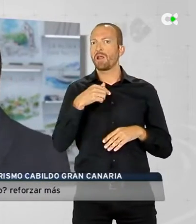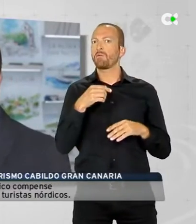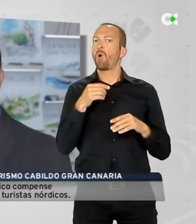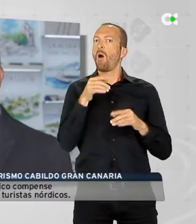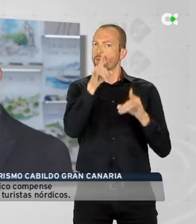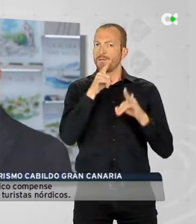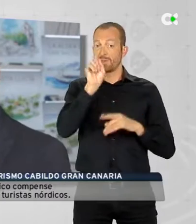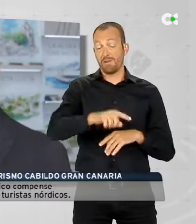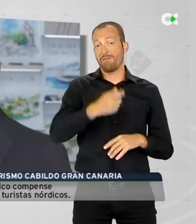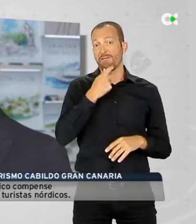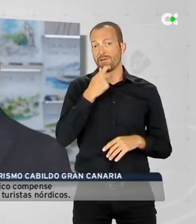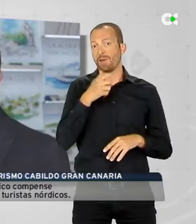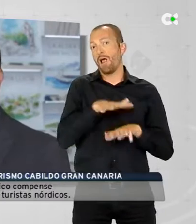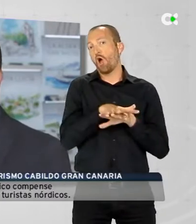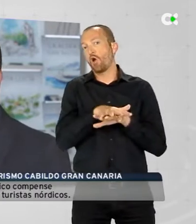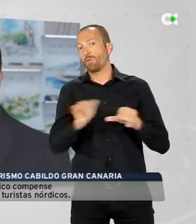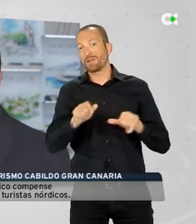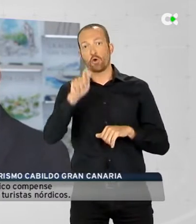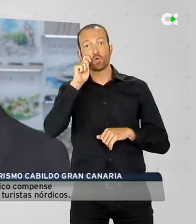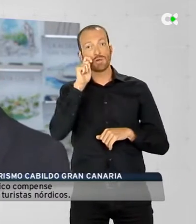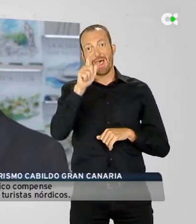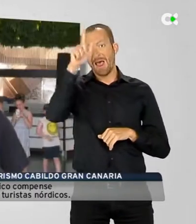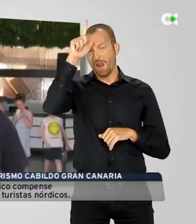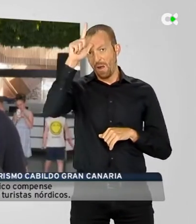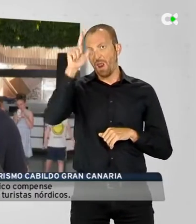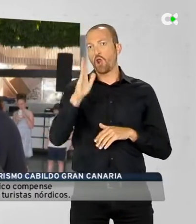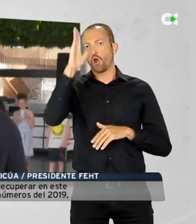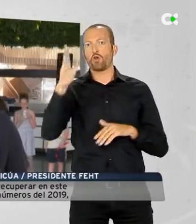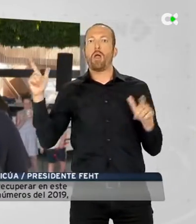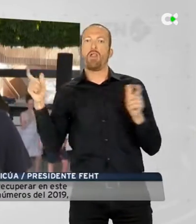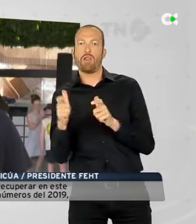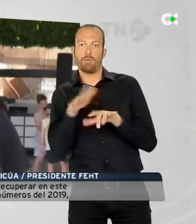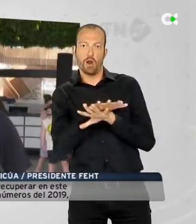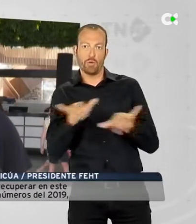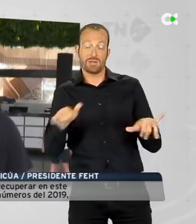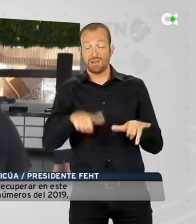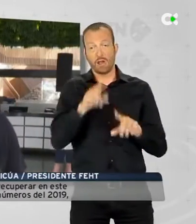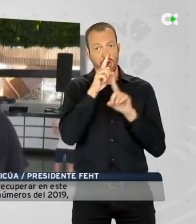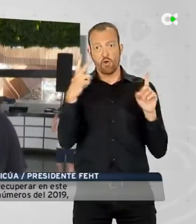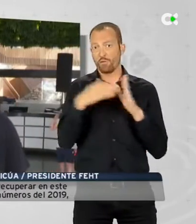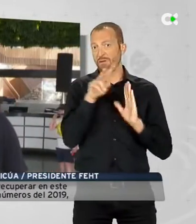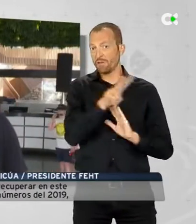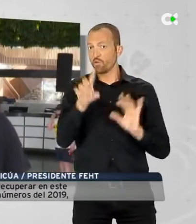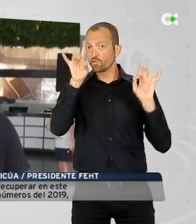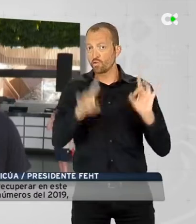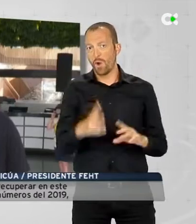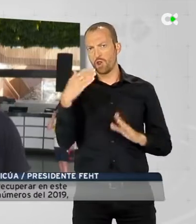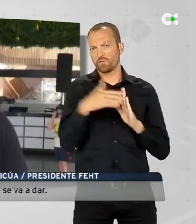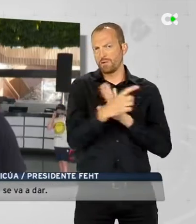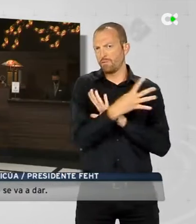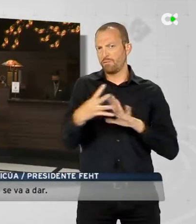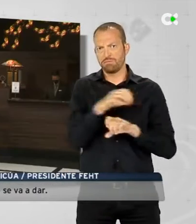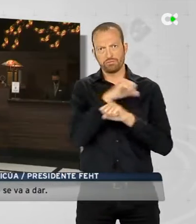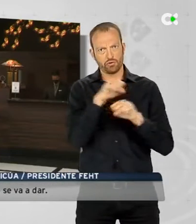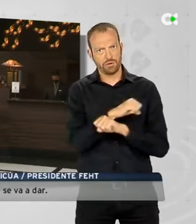el británico, se compensa en la pérdida de turistas nórdicos. No vamos a recuperar en este 2022 los números del 2019, esto no se va a